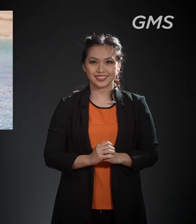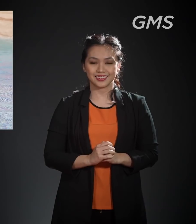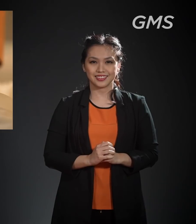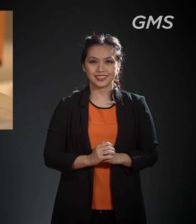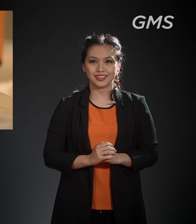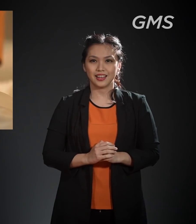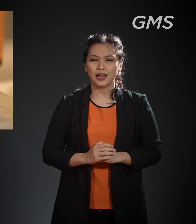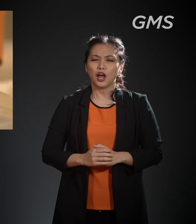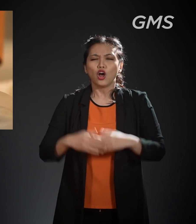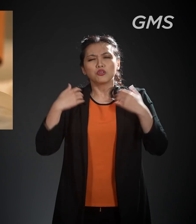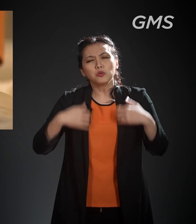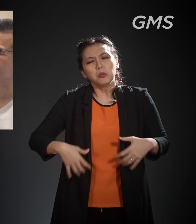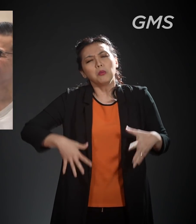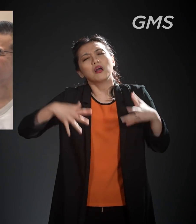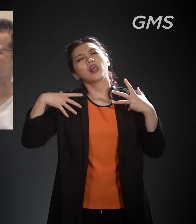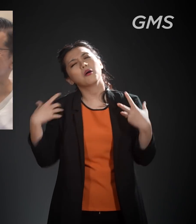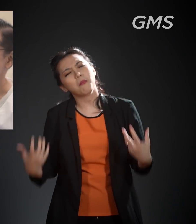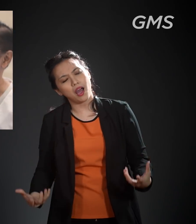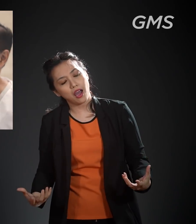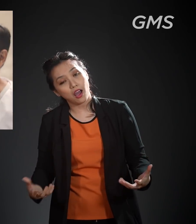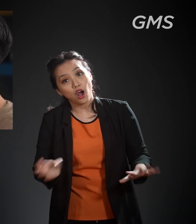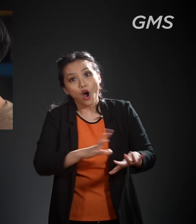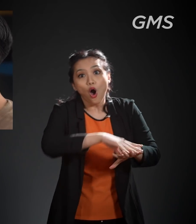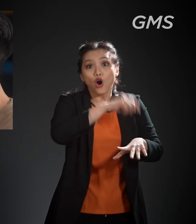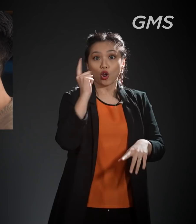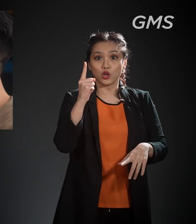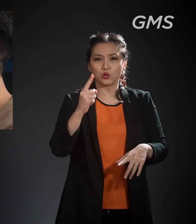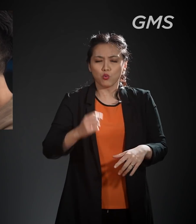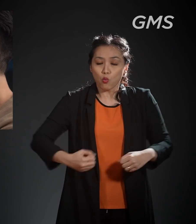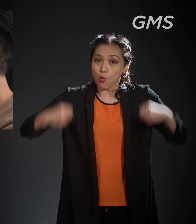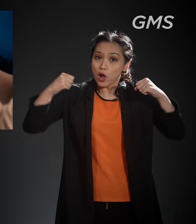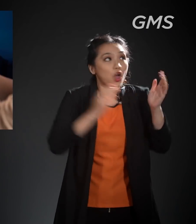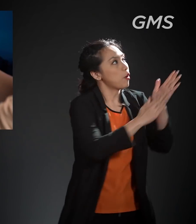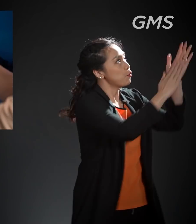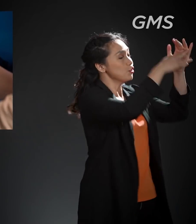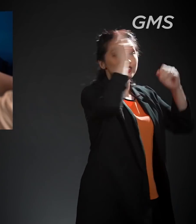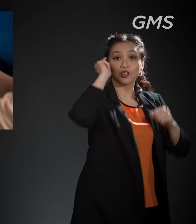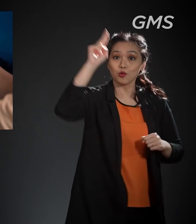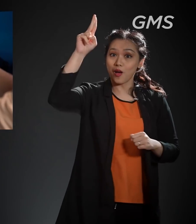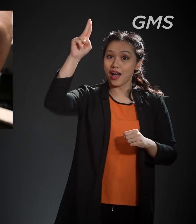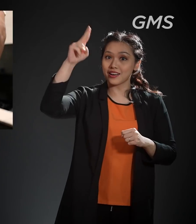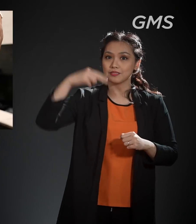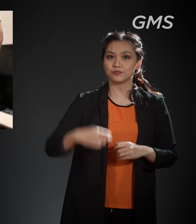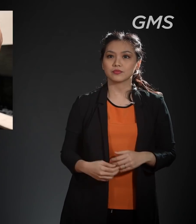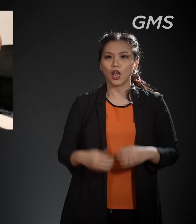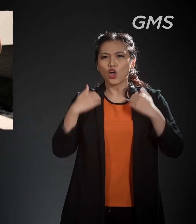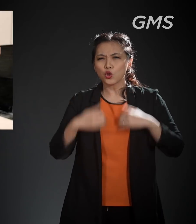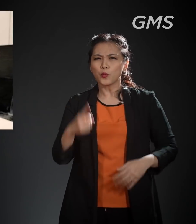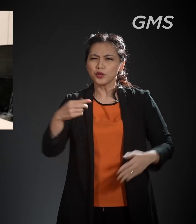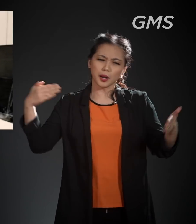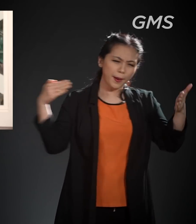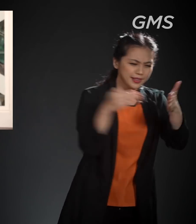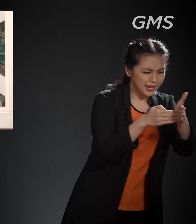Semakin fisik kita lemah, roh kita semakin memuji Tuhan. Semakin jasmani kita terbatas,